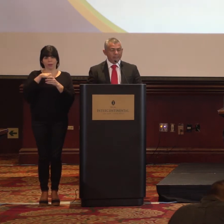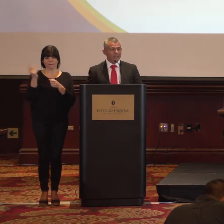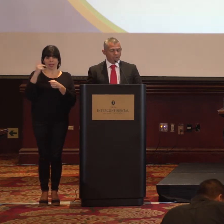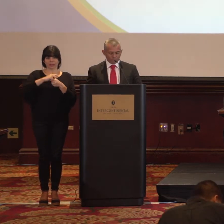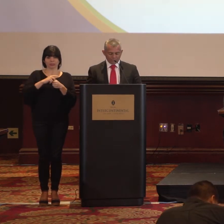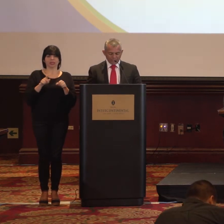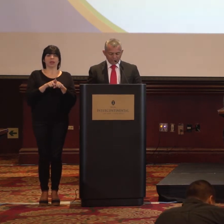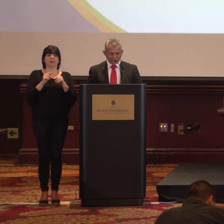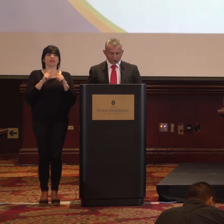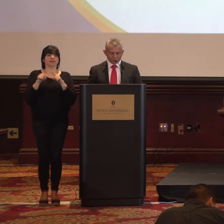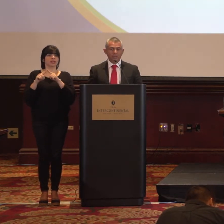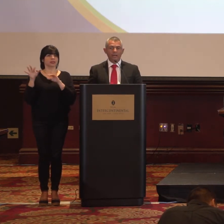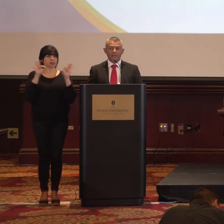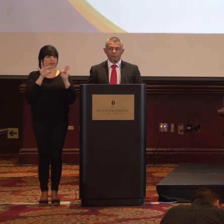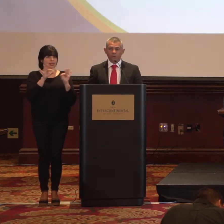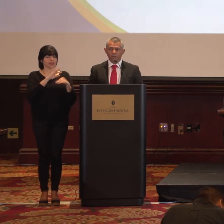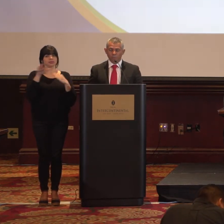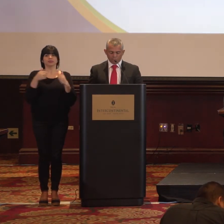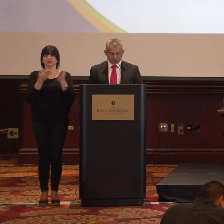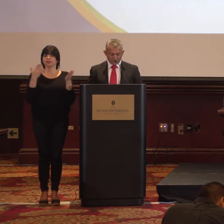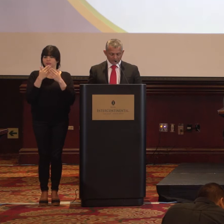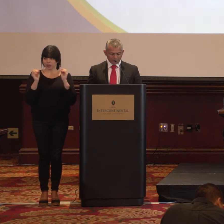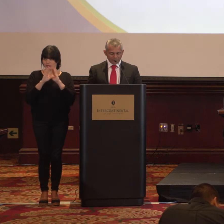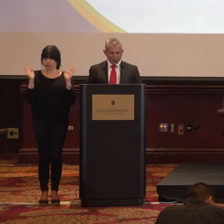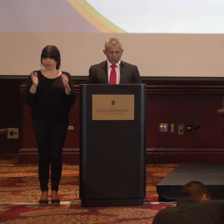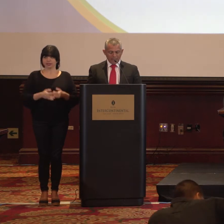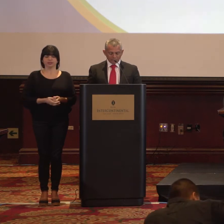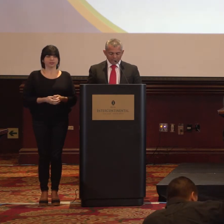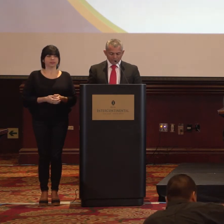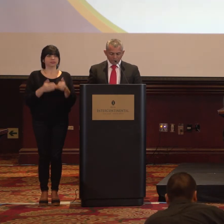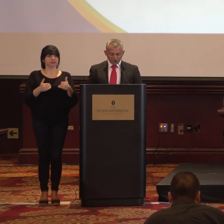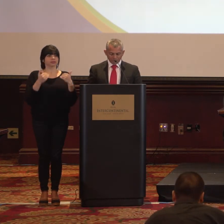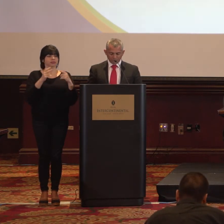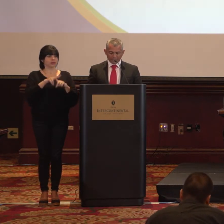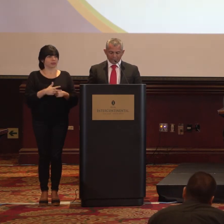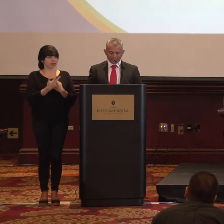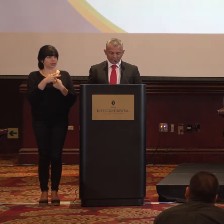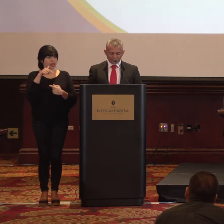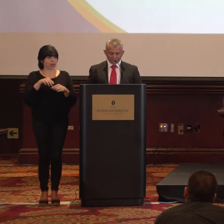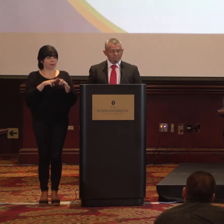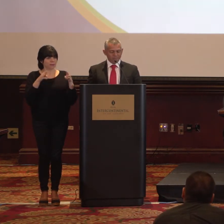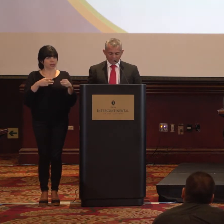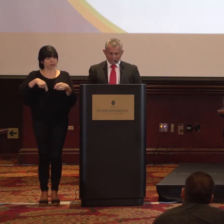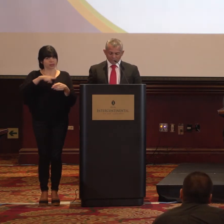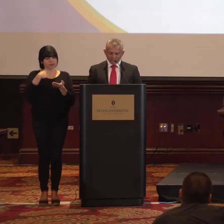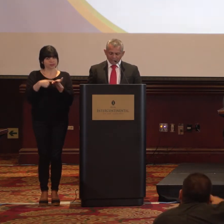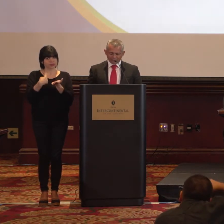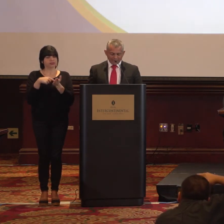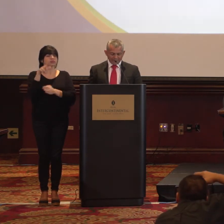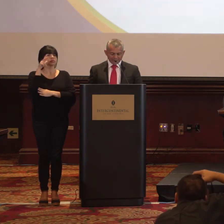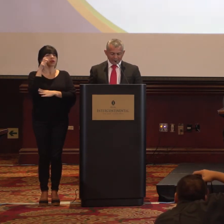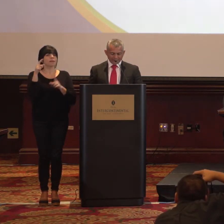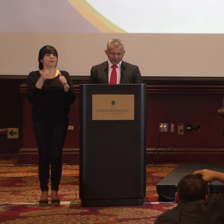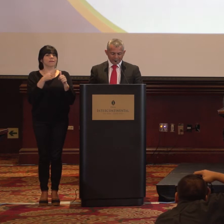y distinguidos invitados a todos muy buenos días damos inicio con esta mesa redonda escuchando